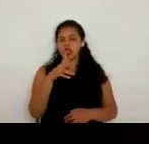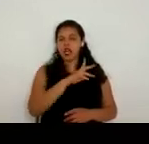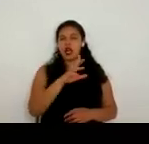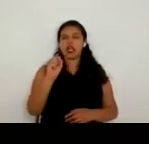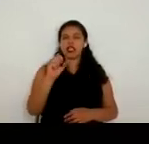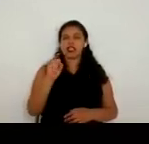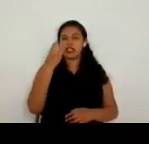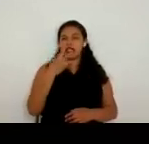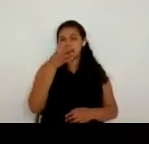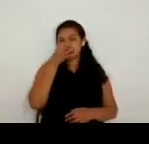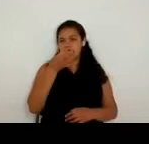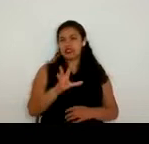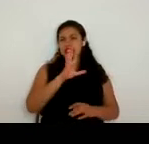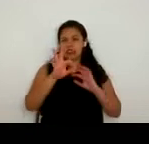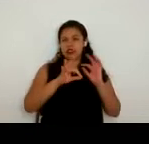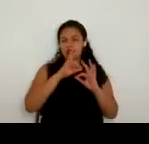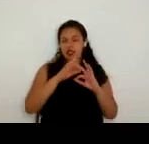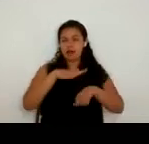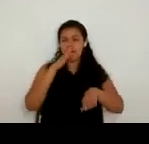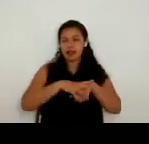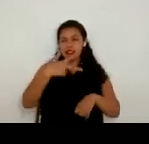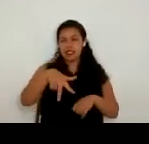y no de más de 13